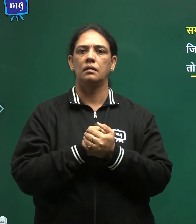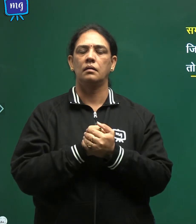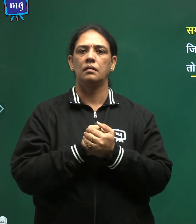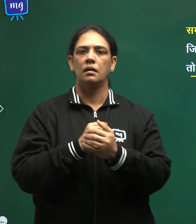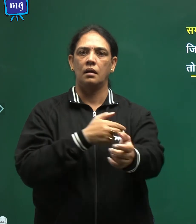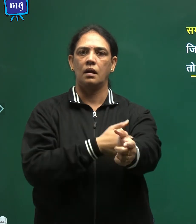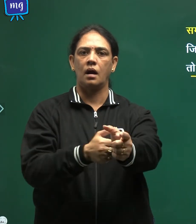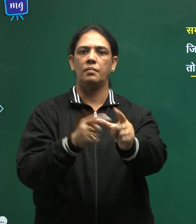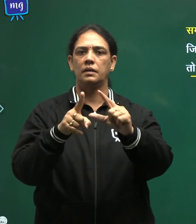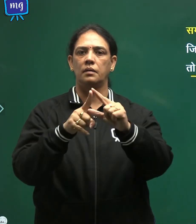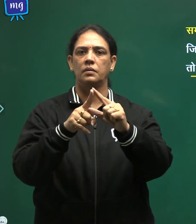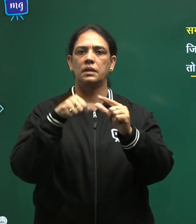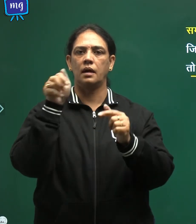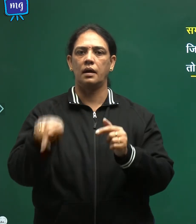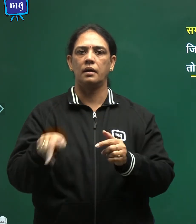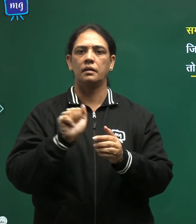समबाहु त्रिभुज है।